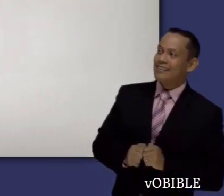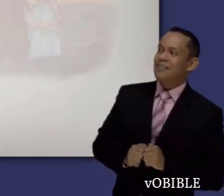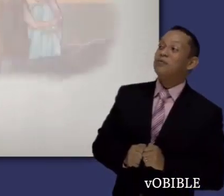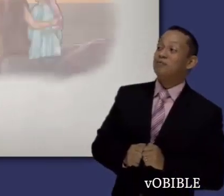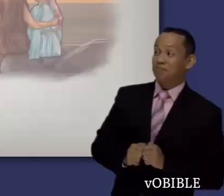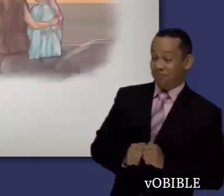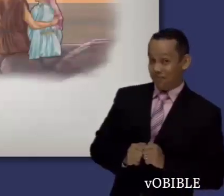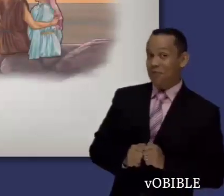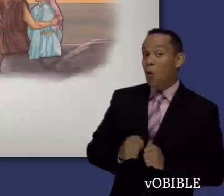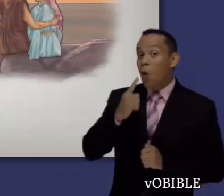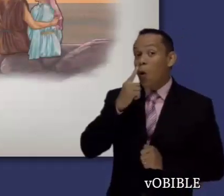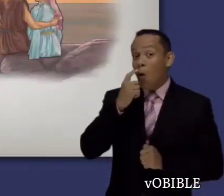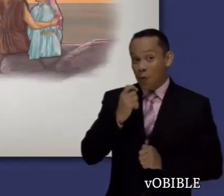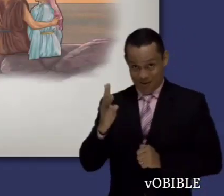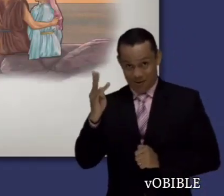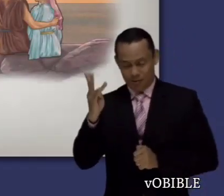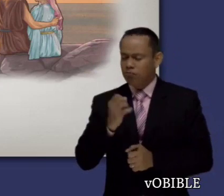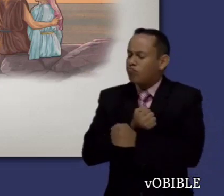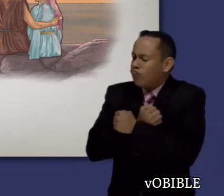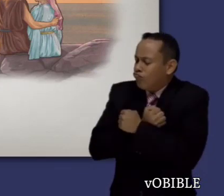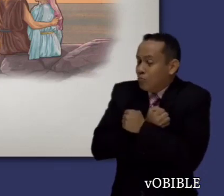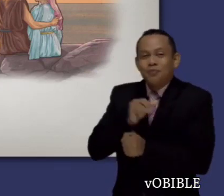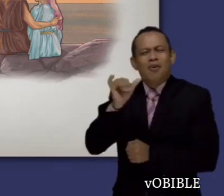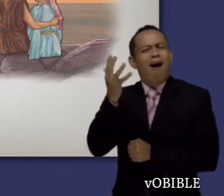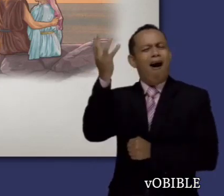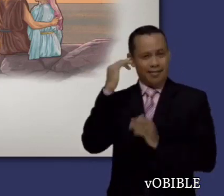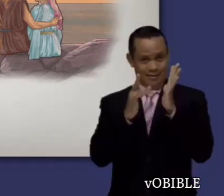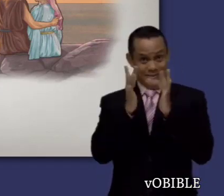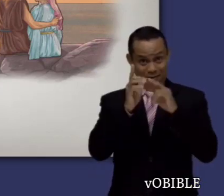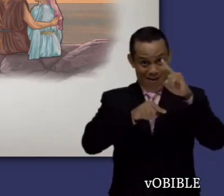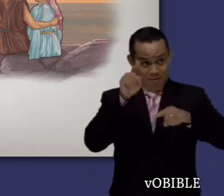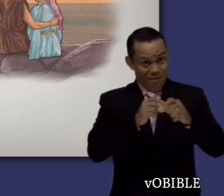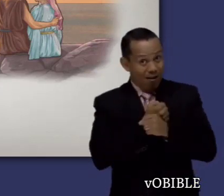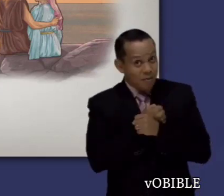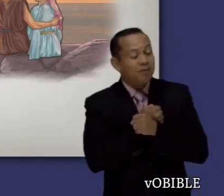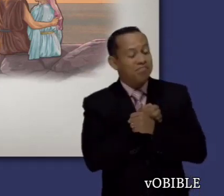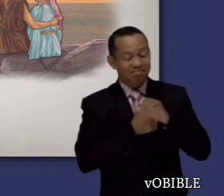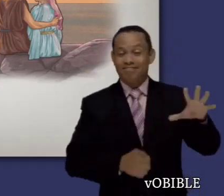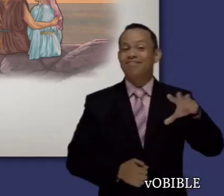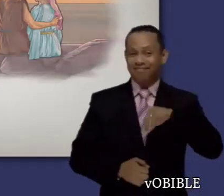Ellos deben seguir amando a sus esposas, tal como el Cristo también amó a la congregación.